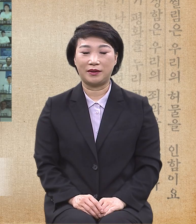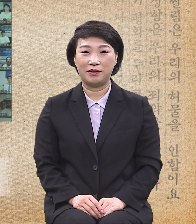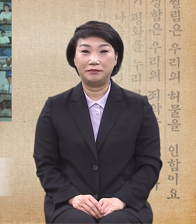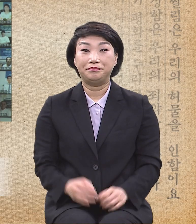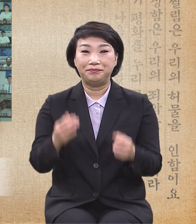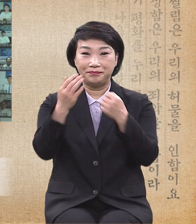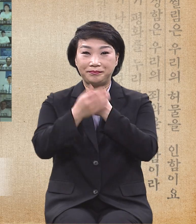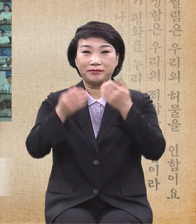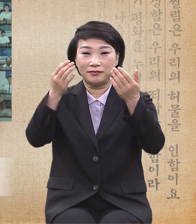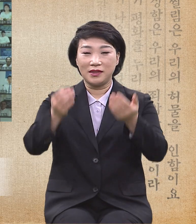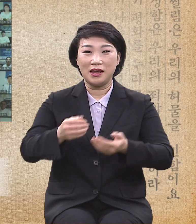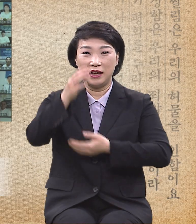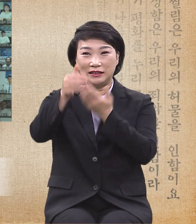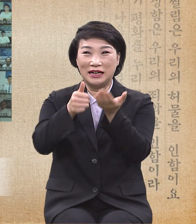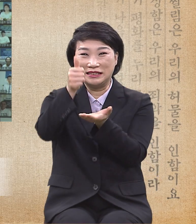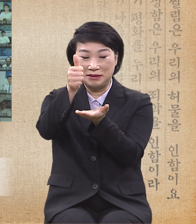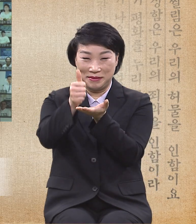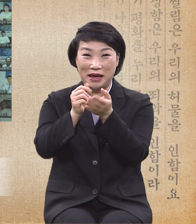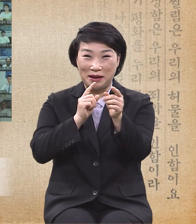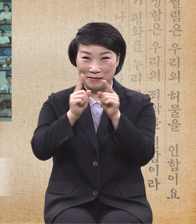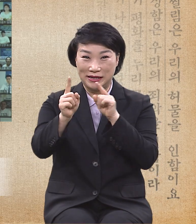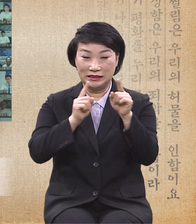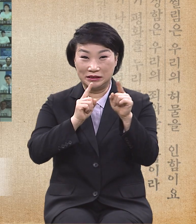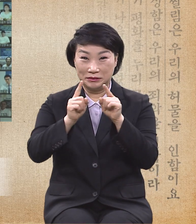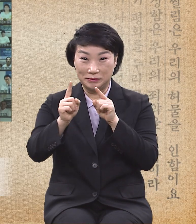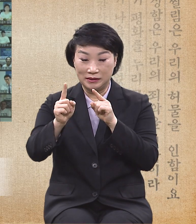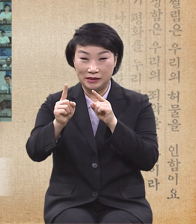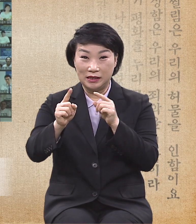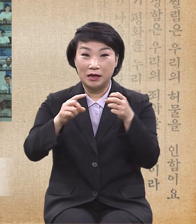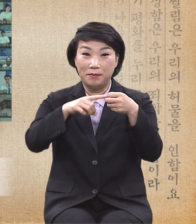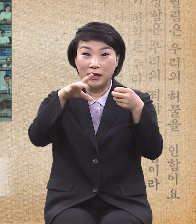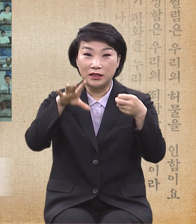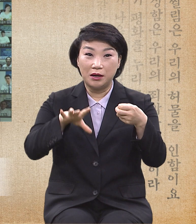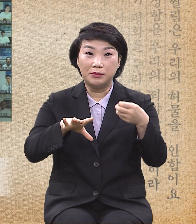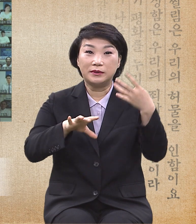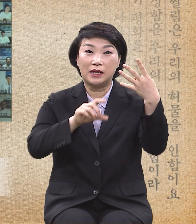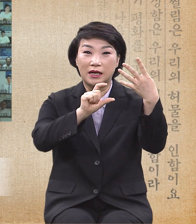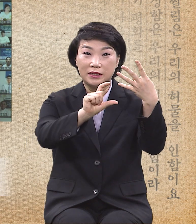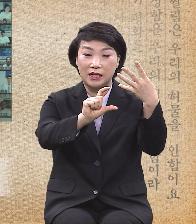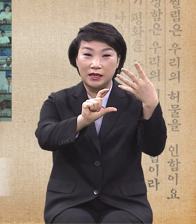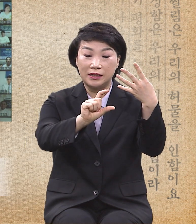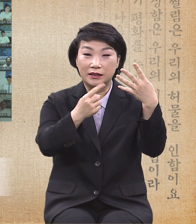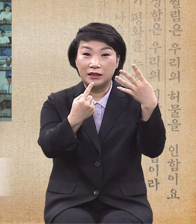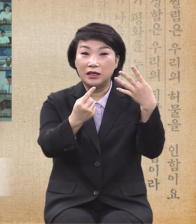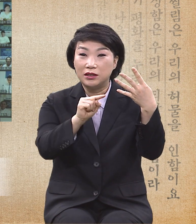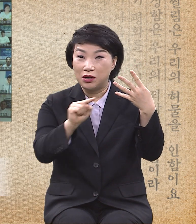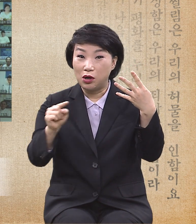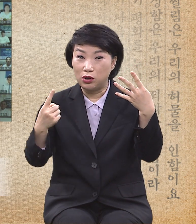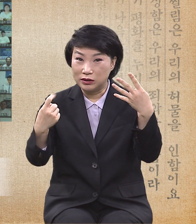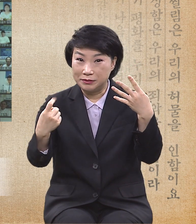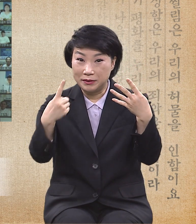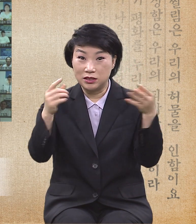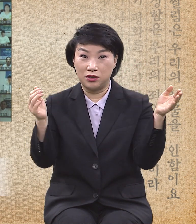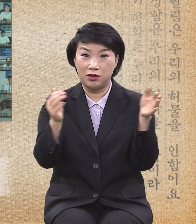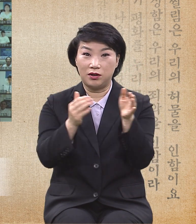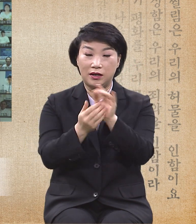은혜 받으실 하나님 말씀은 마태복음 4장